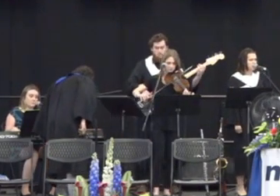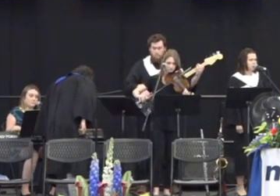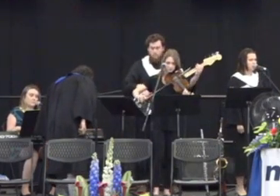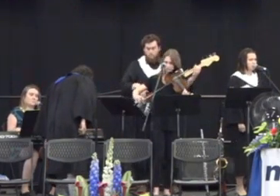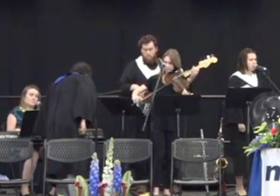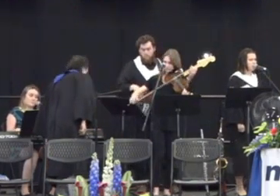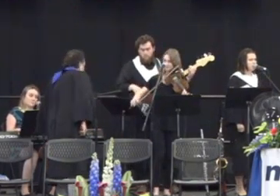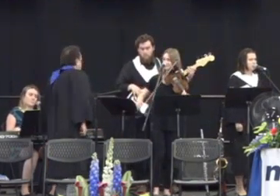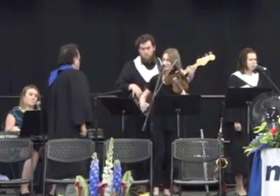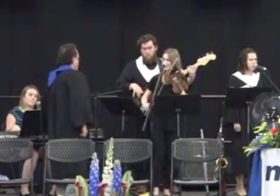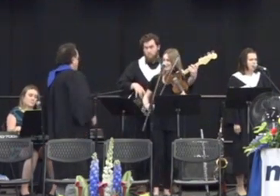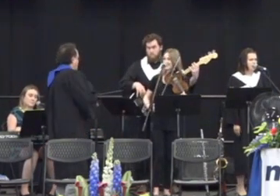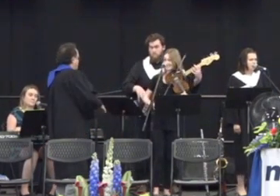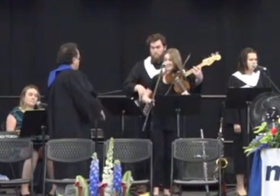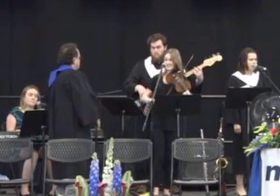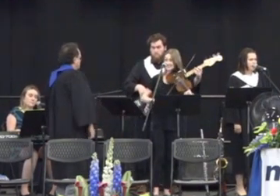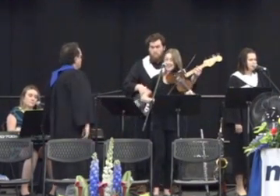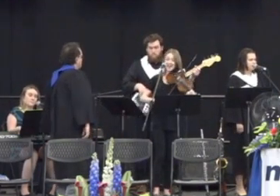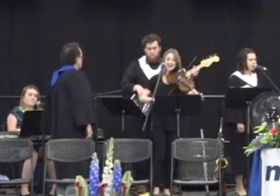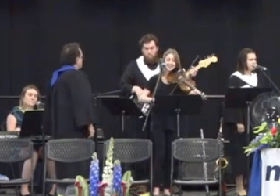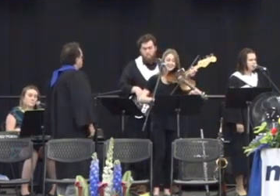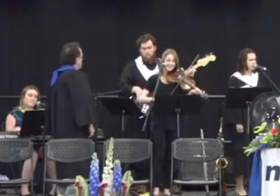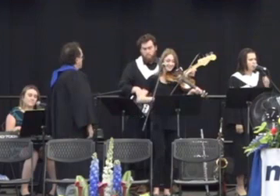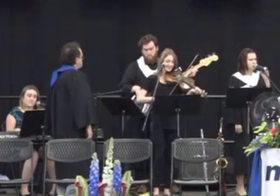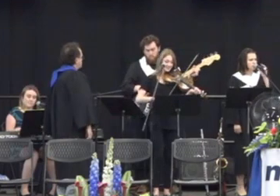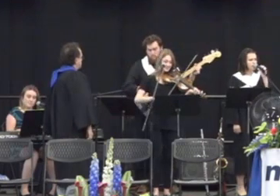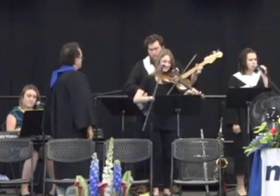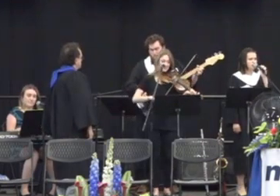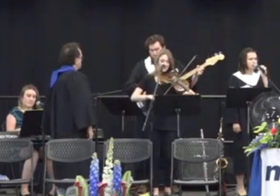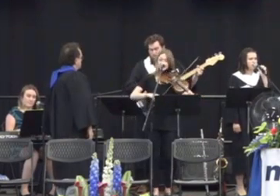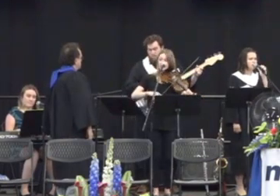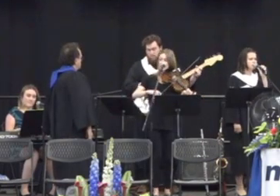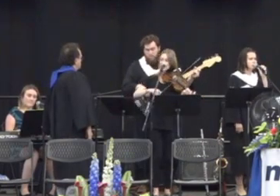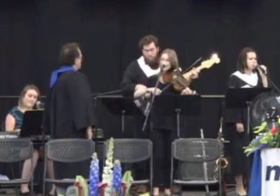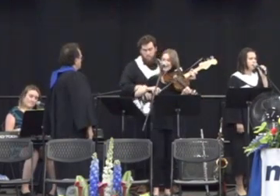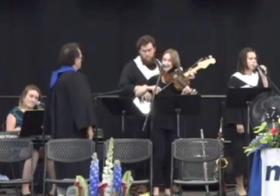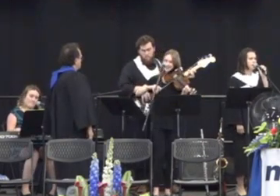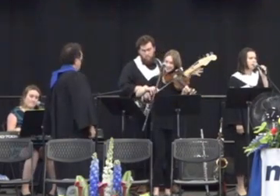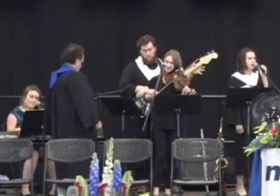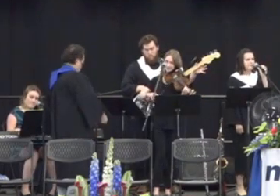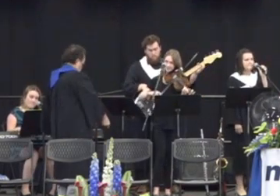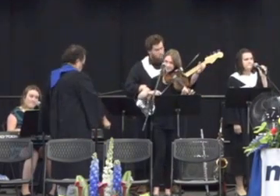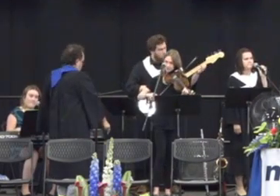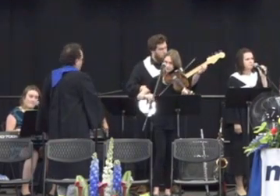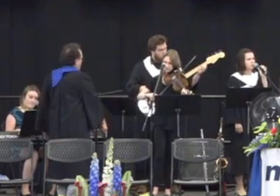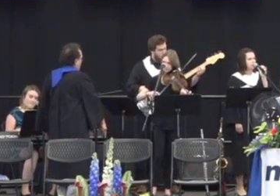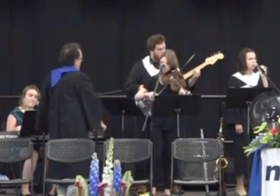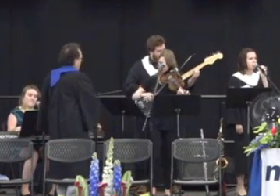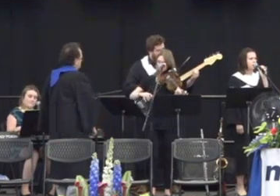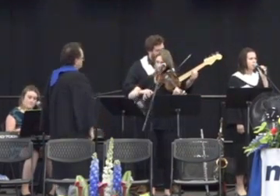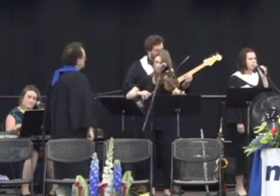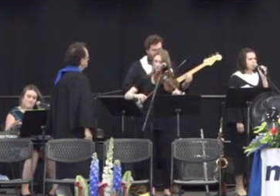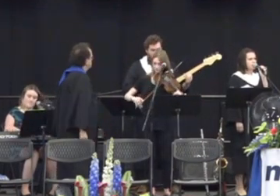de horizonte. Quisiera tantas cosas más, quisiera